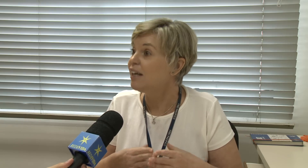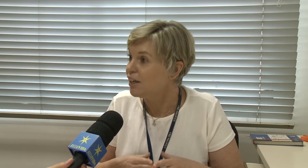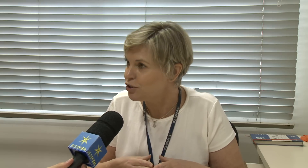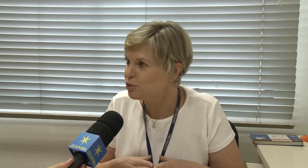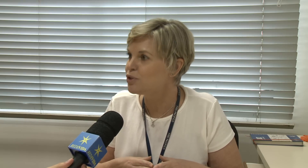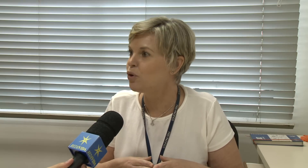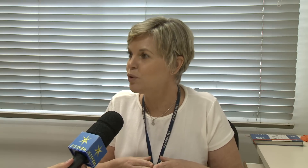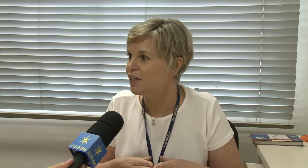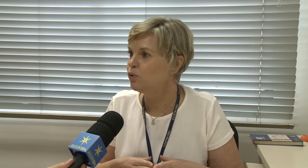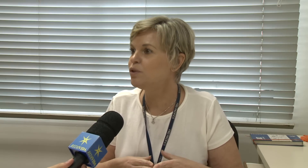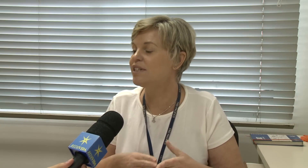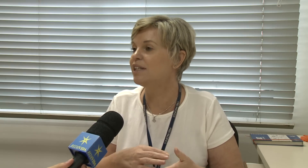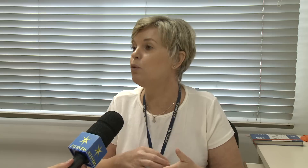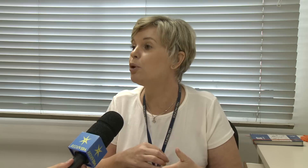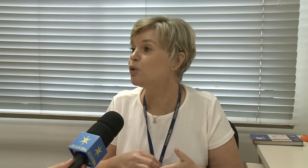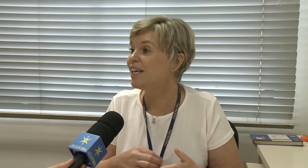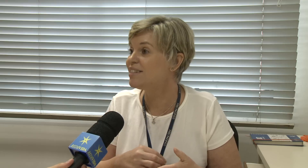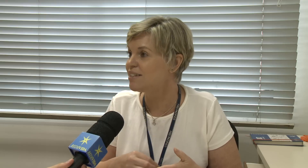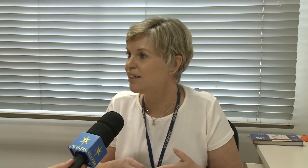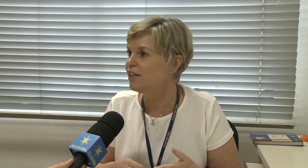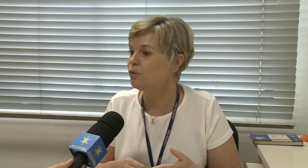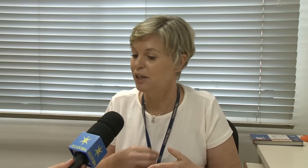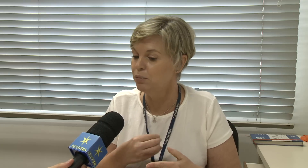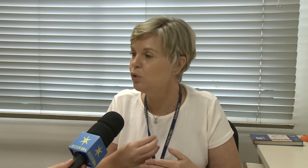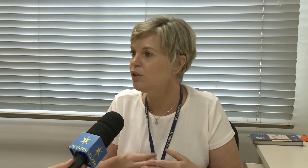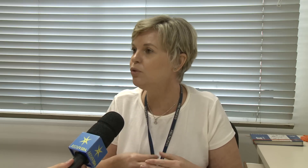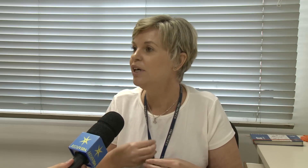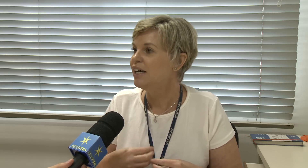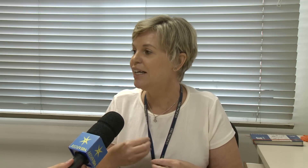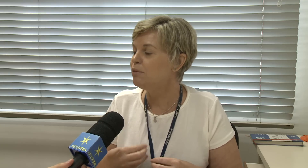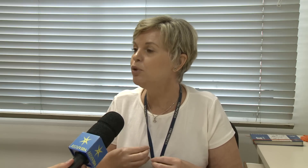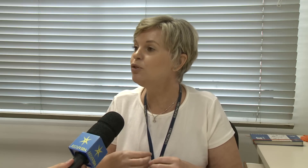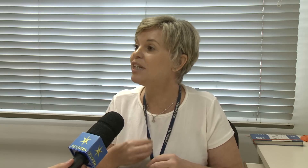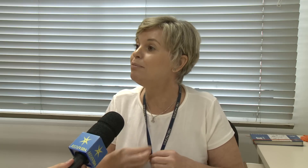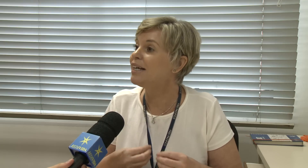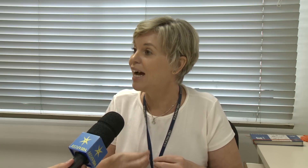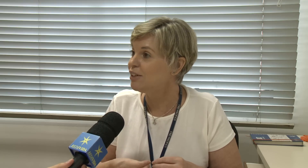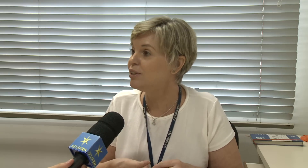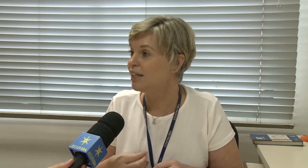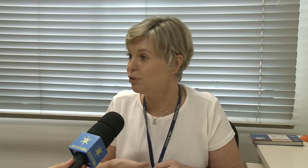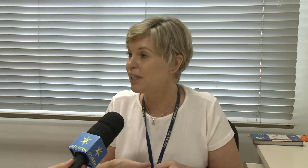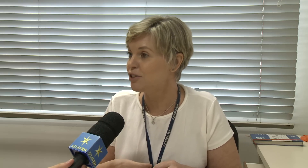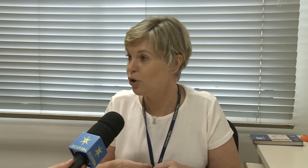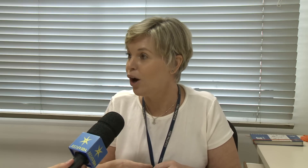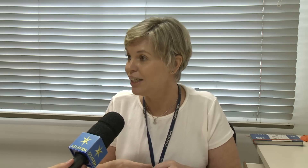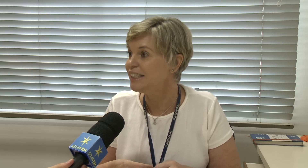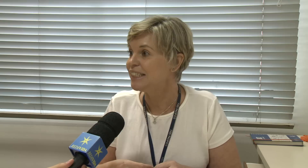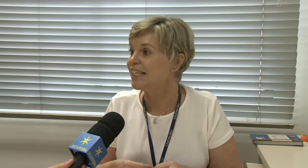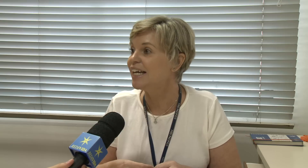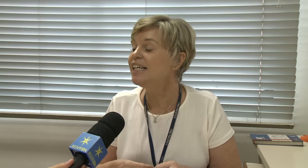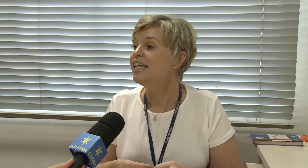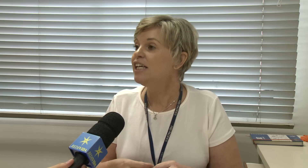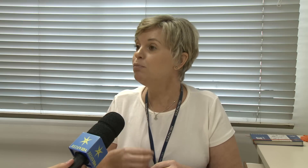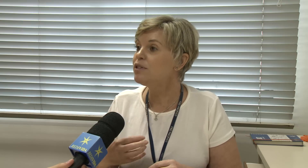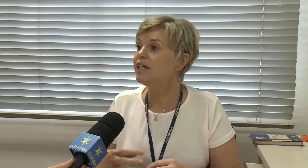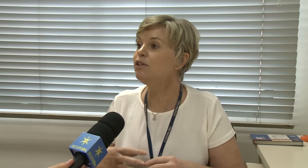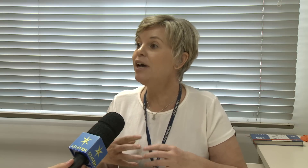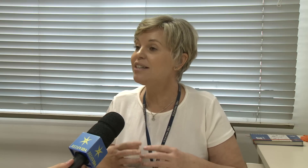textos com os alunos. Então, o português escrito, é muito, ele é muito trabalhado dentro da escola, né, e buscando essa